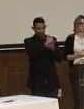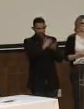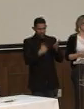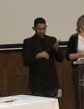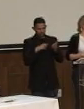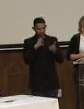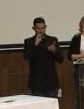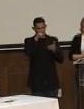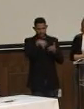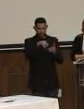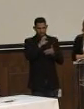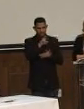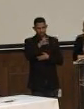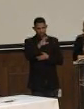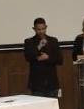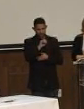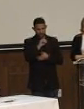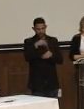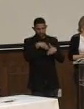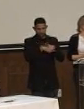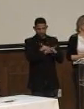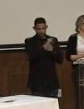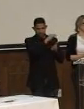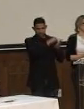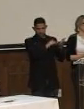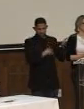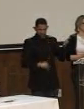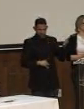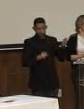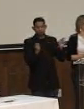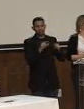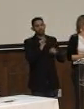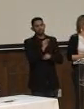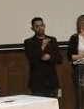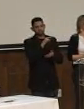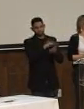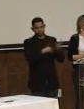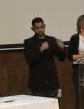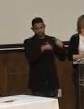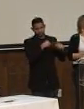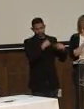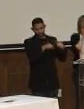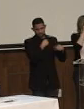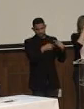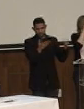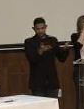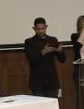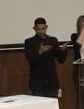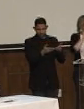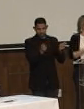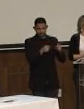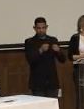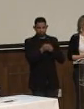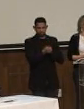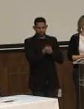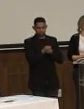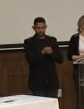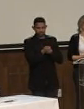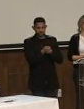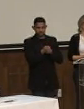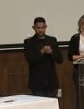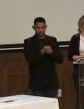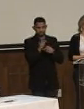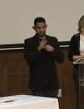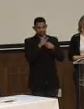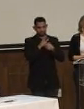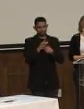para fins eleitorais. Guardou esses documentos para o debate de hoje, para tentar denegrir